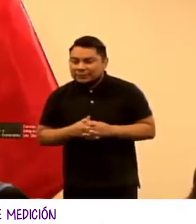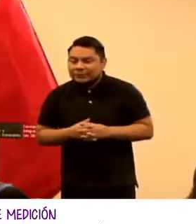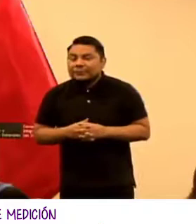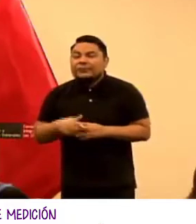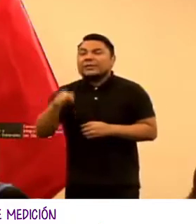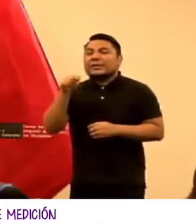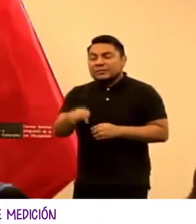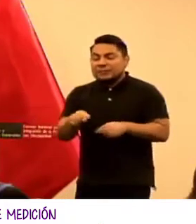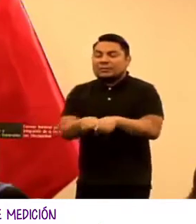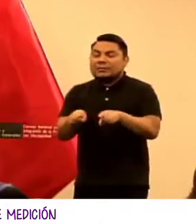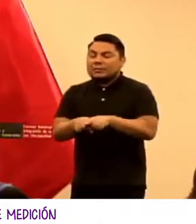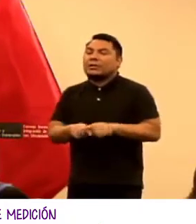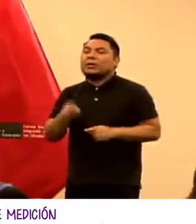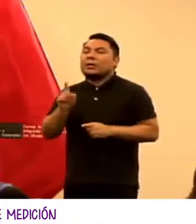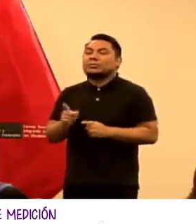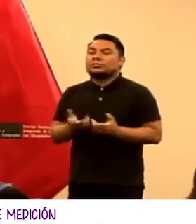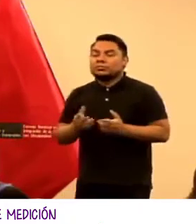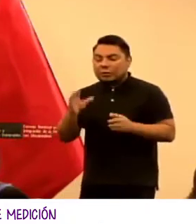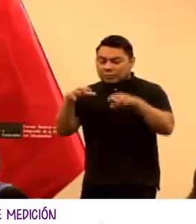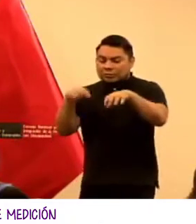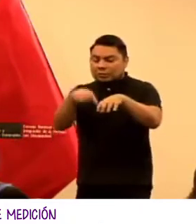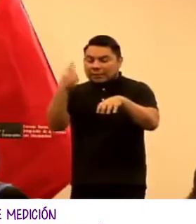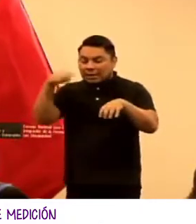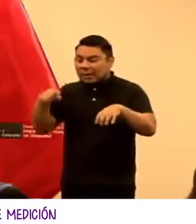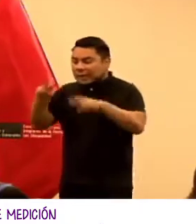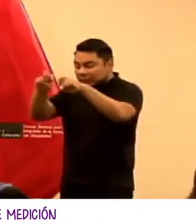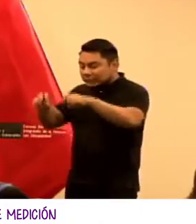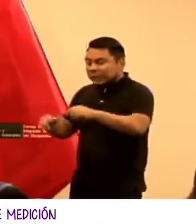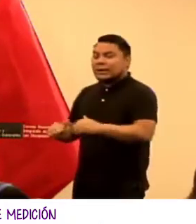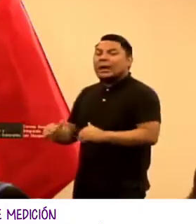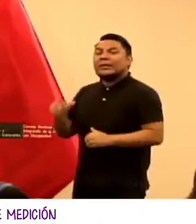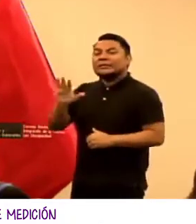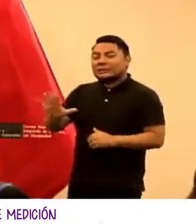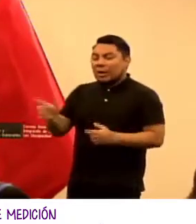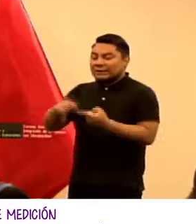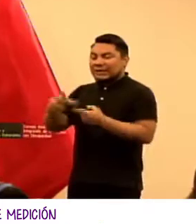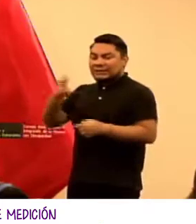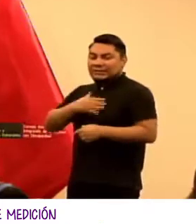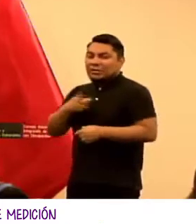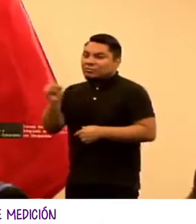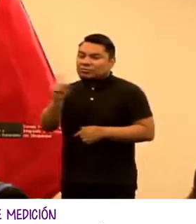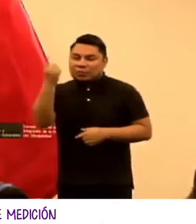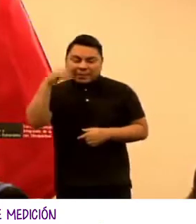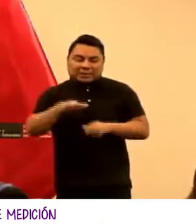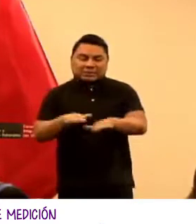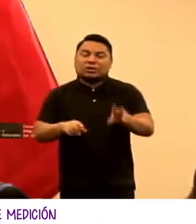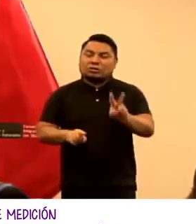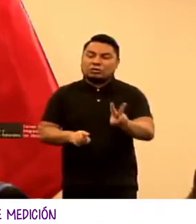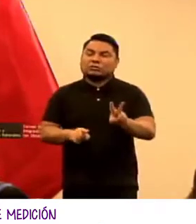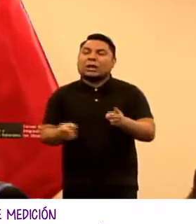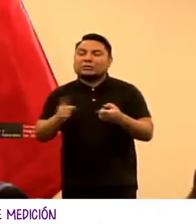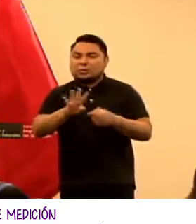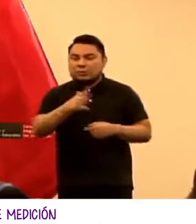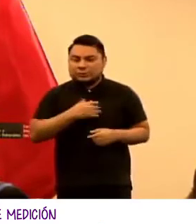Esto también es un ámbito que se mide solamente para niños más grandes, de 5 a 17 años, y no para niños y niñas de 2 a 4